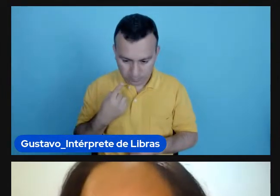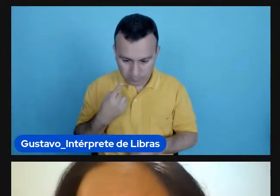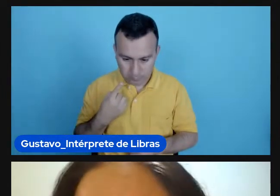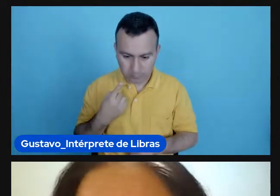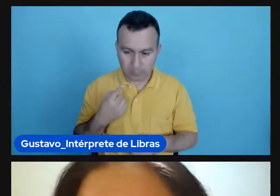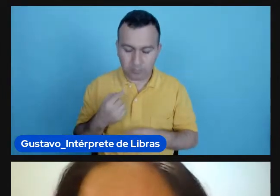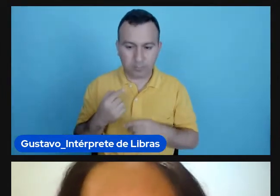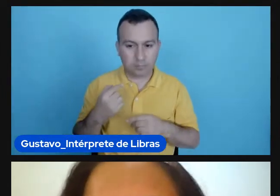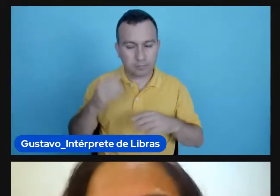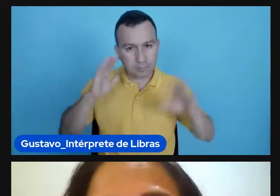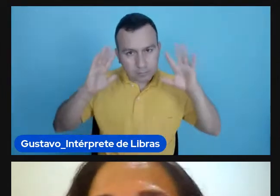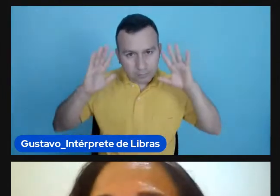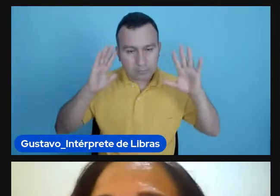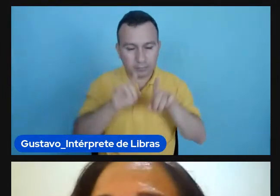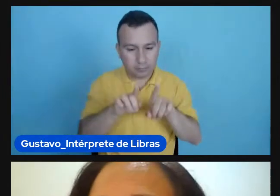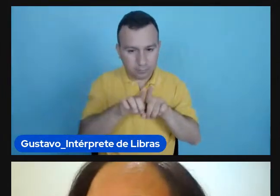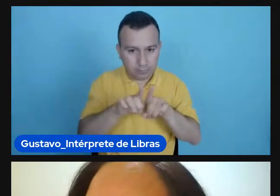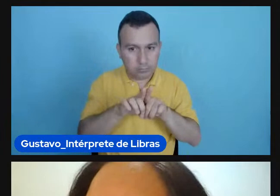têm deficiência.